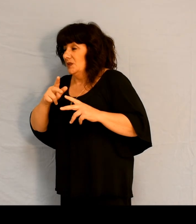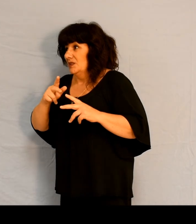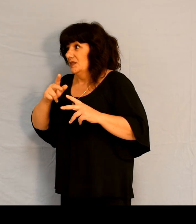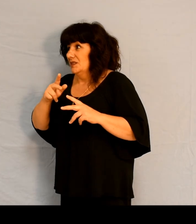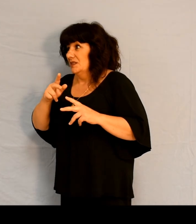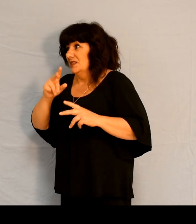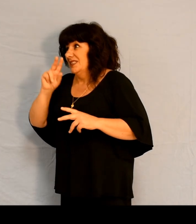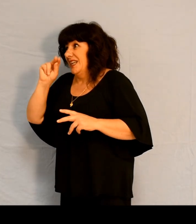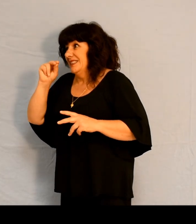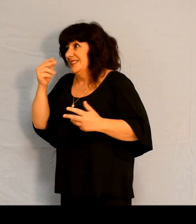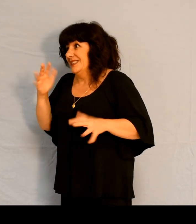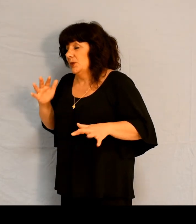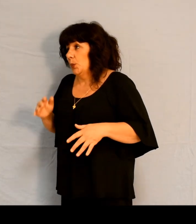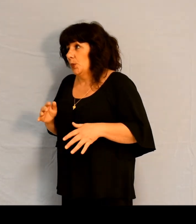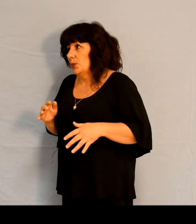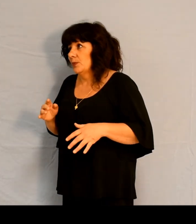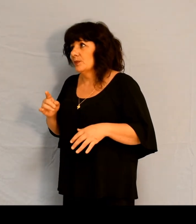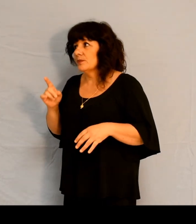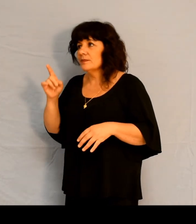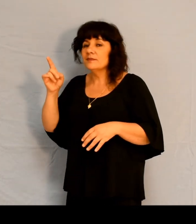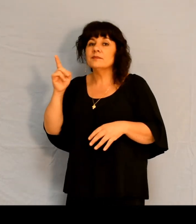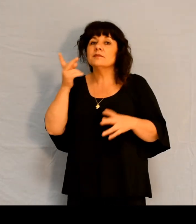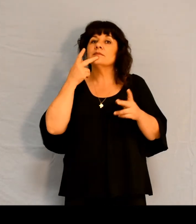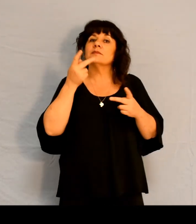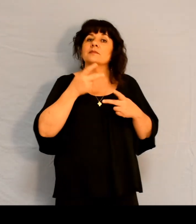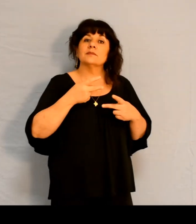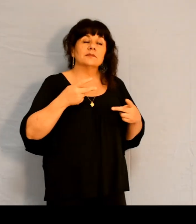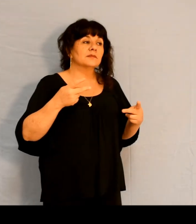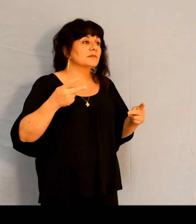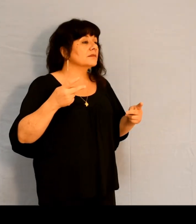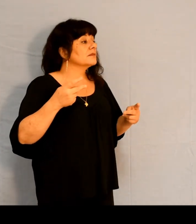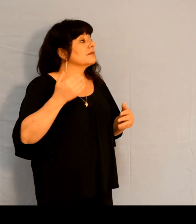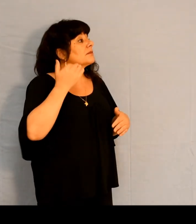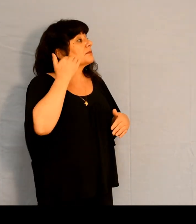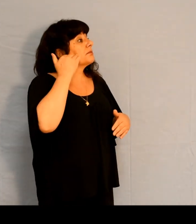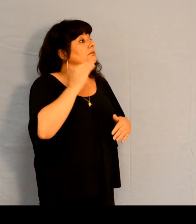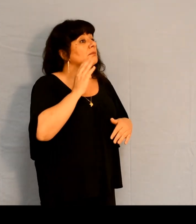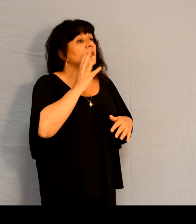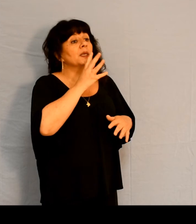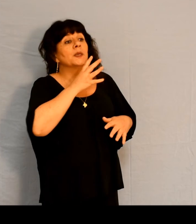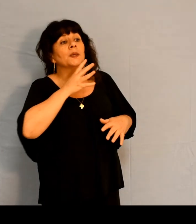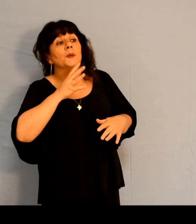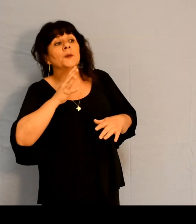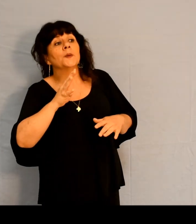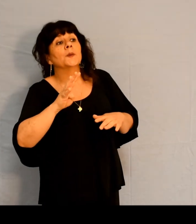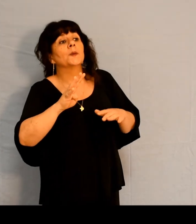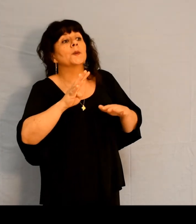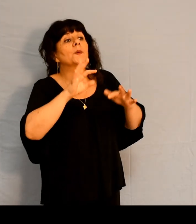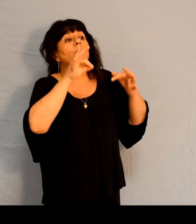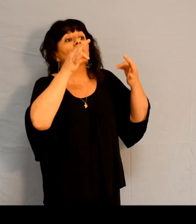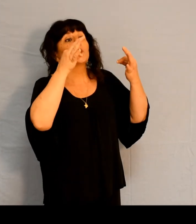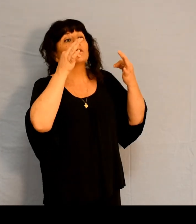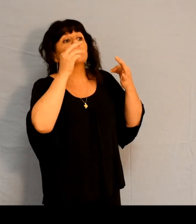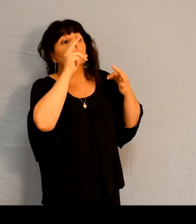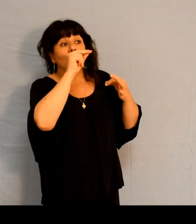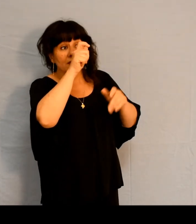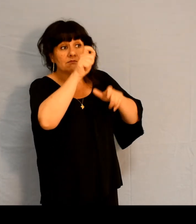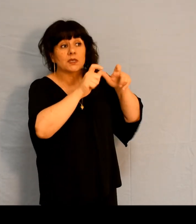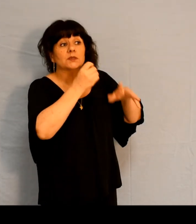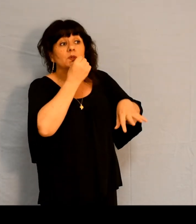Il déclara : « Si j'en trouve 30, je ne le ferai pas. »